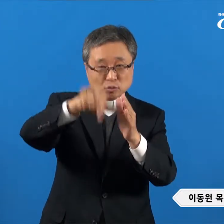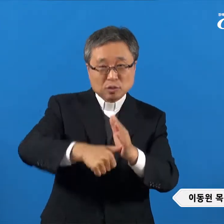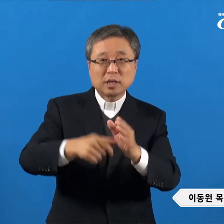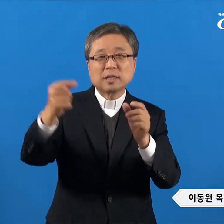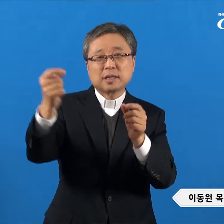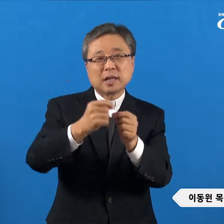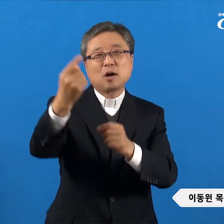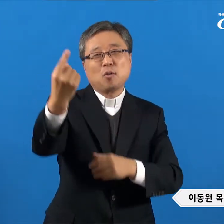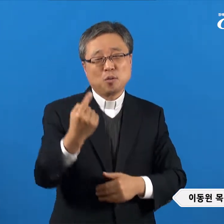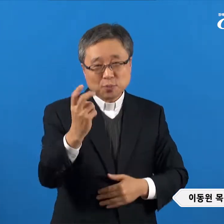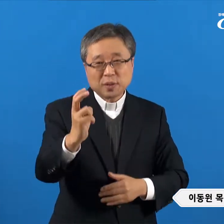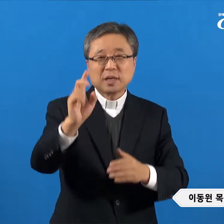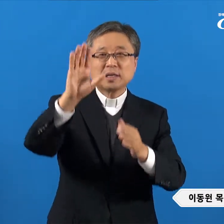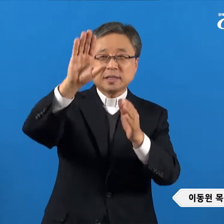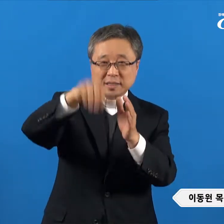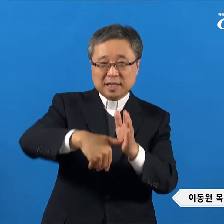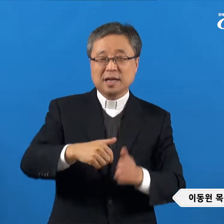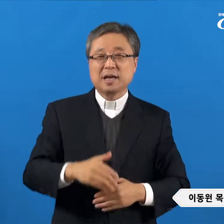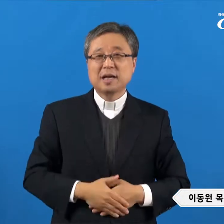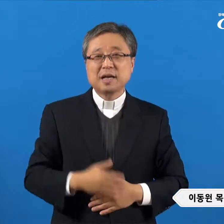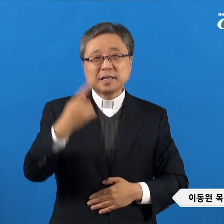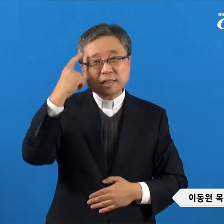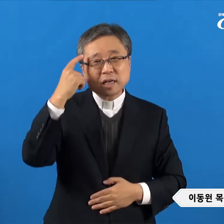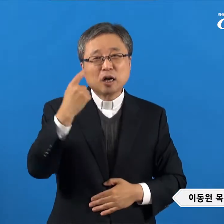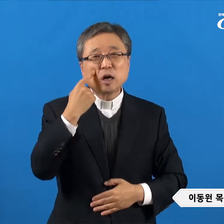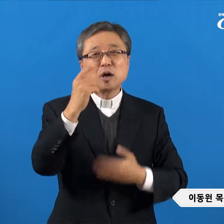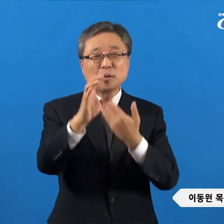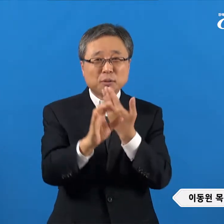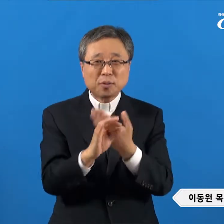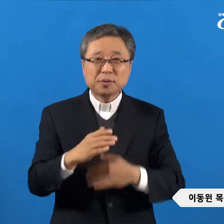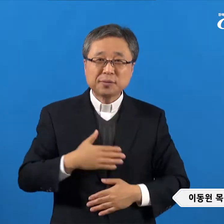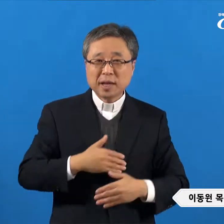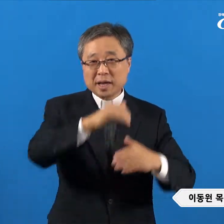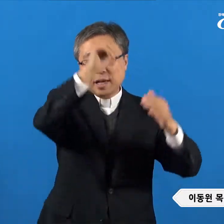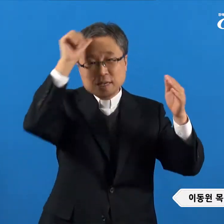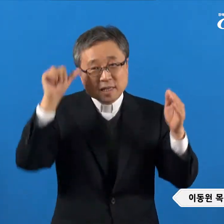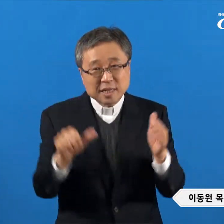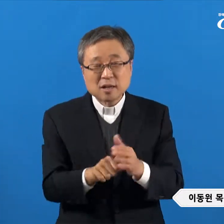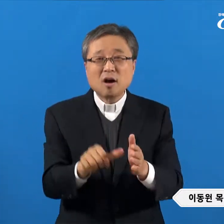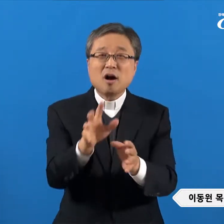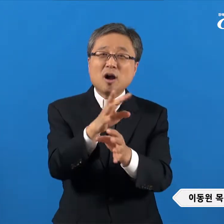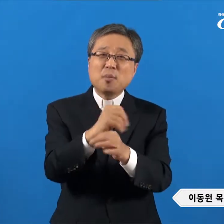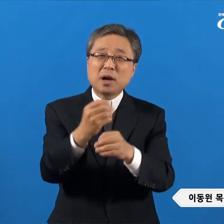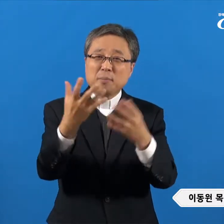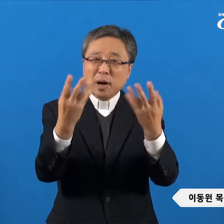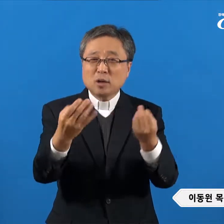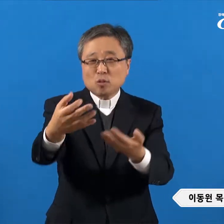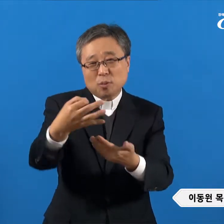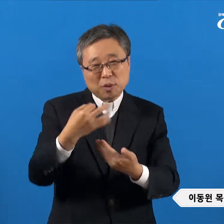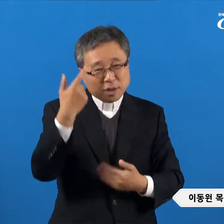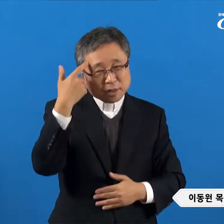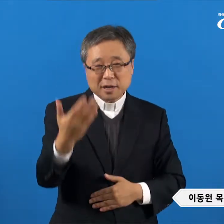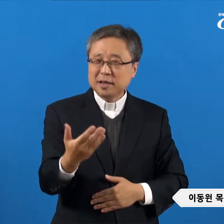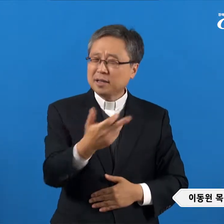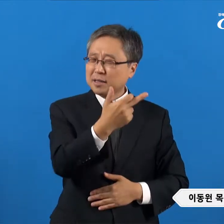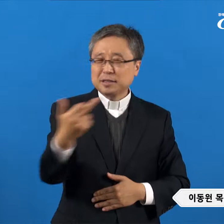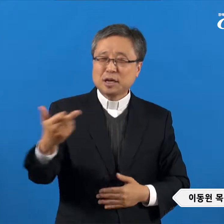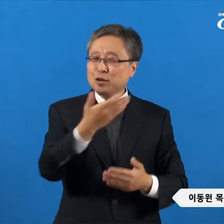것입니다. 그때 생각해보면 내가 인생에서 얼마나 많이 돈을 벌었는가, 이것은 별로 중요한